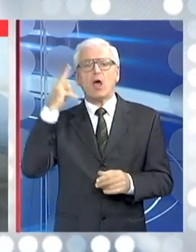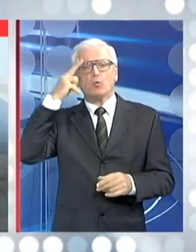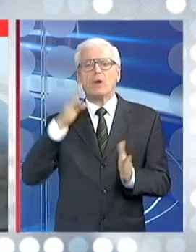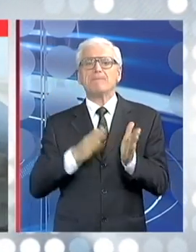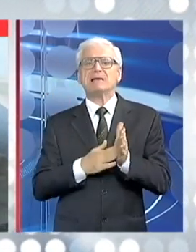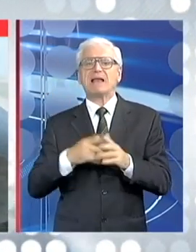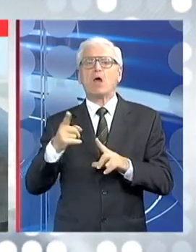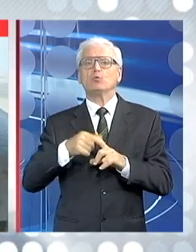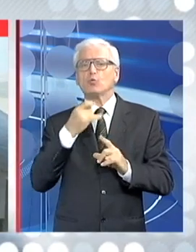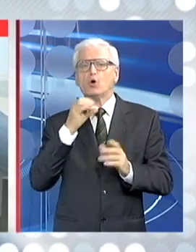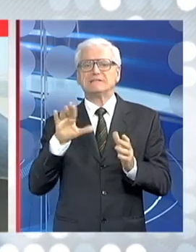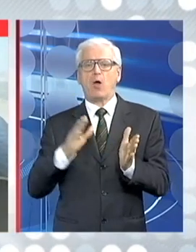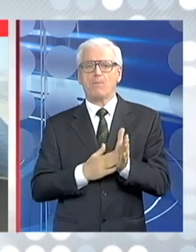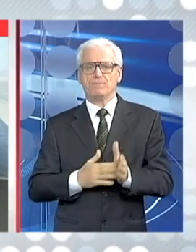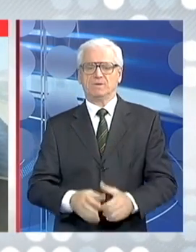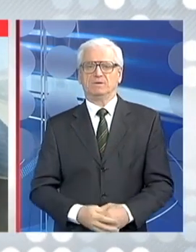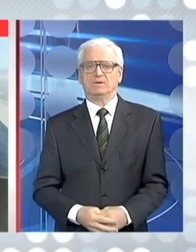Rumunije Mihajlom Tudoseom.